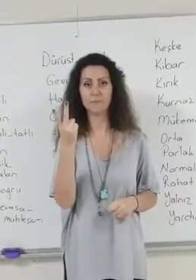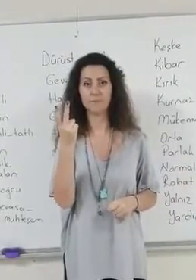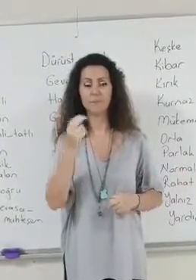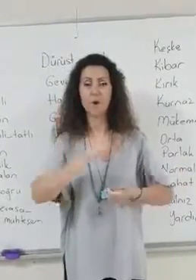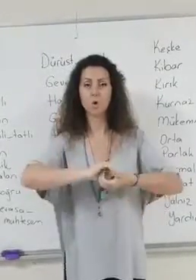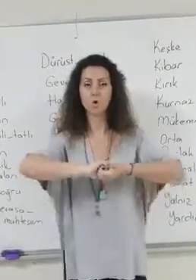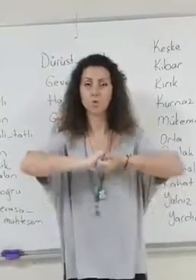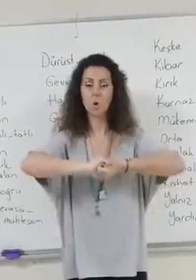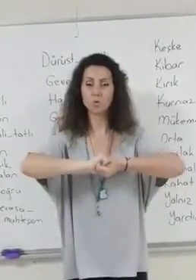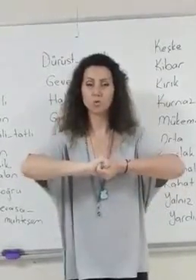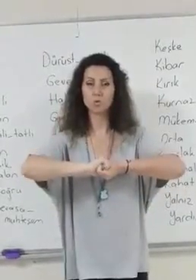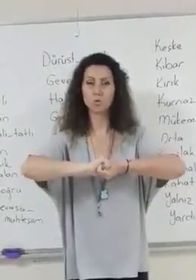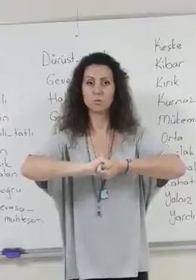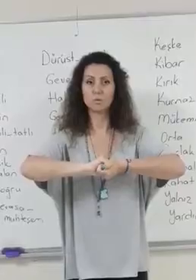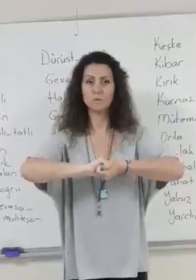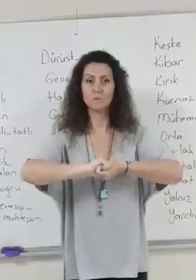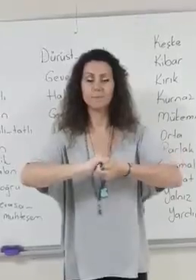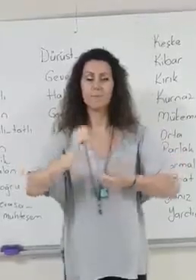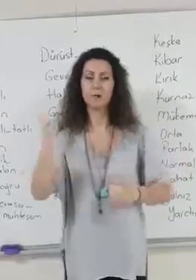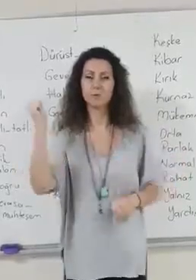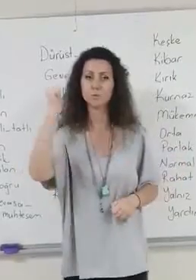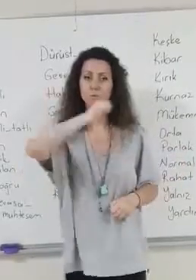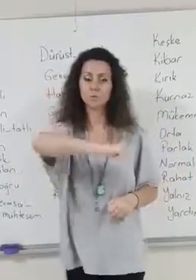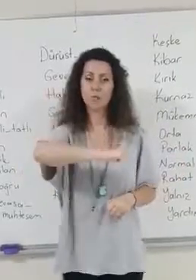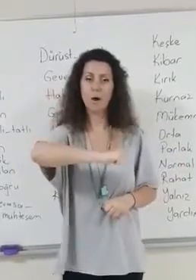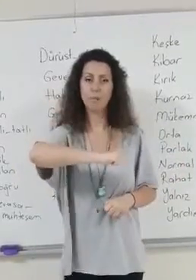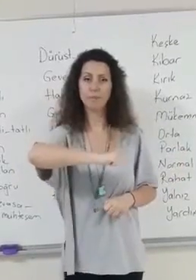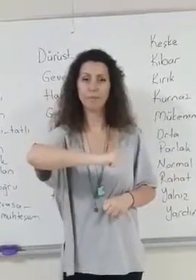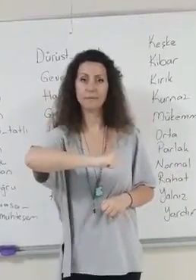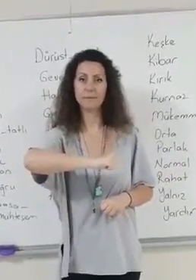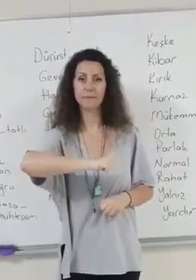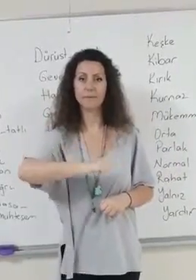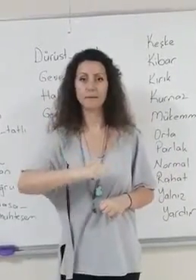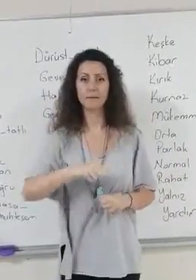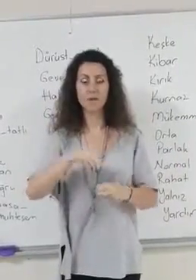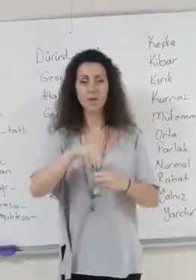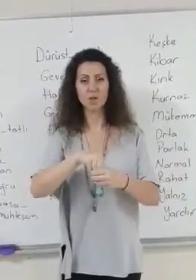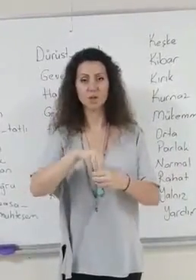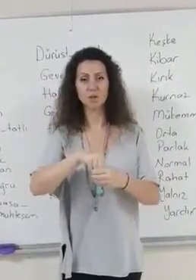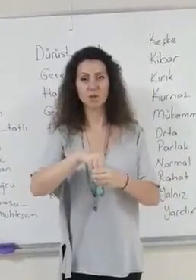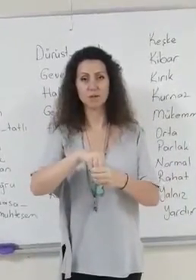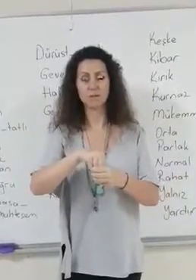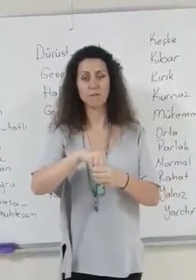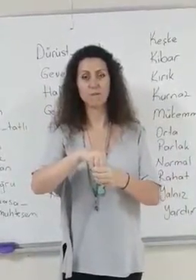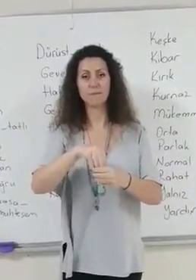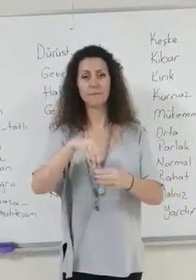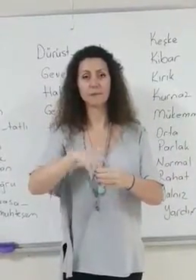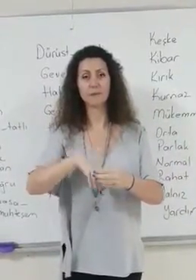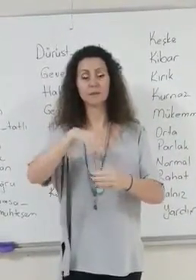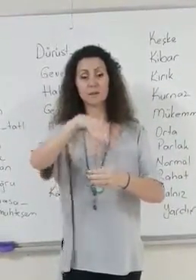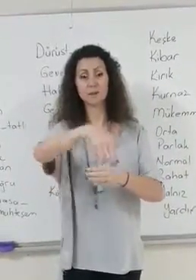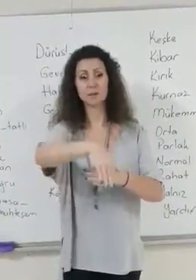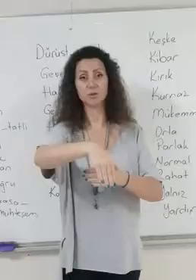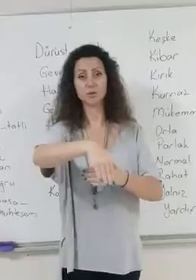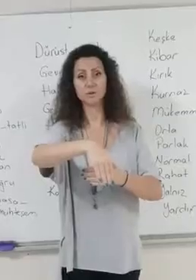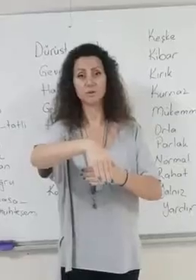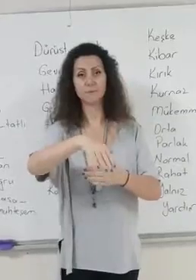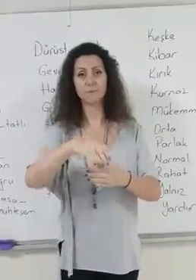dost, düşman, iç, dış,